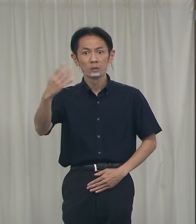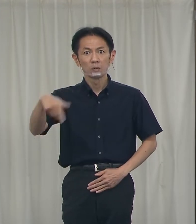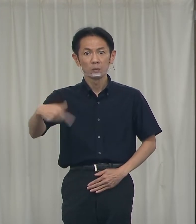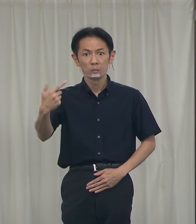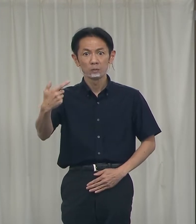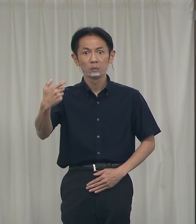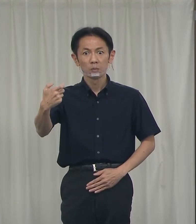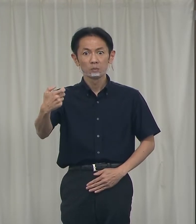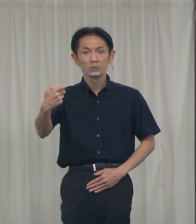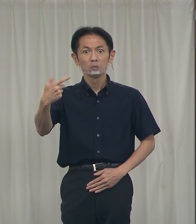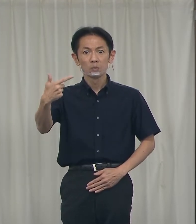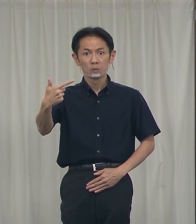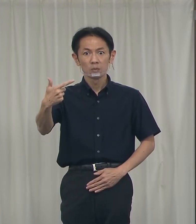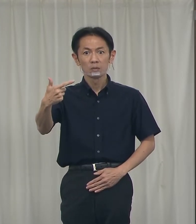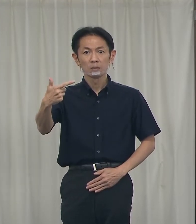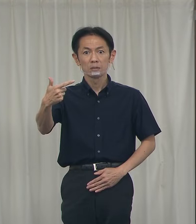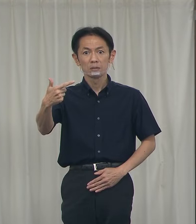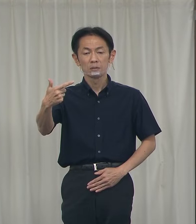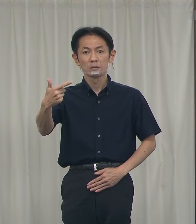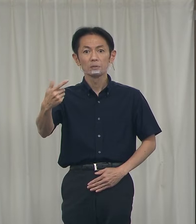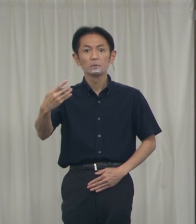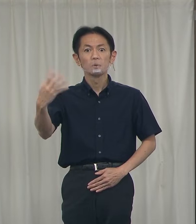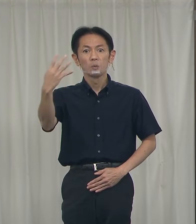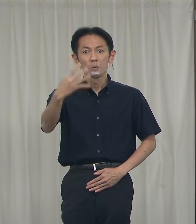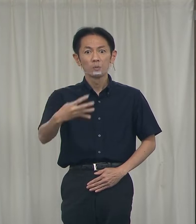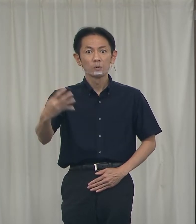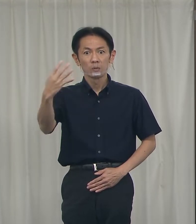4666例目